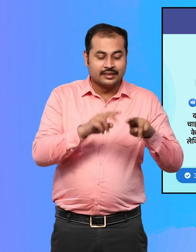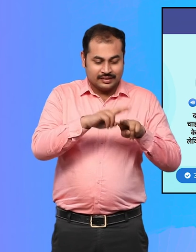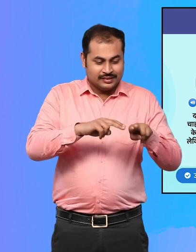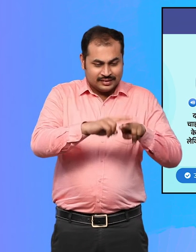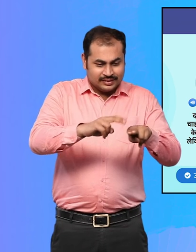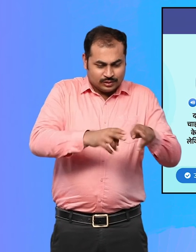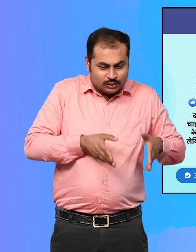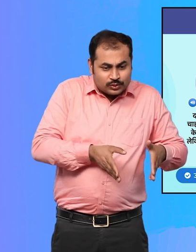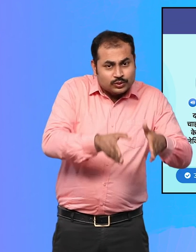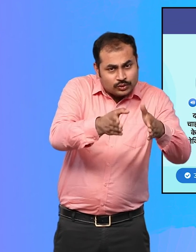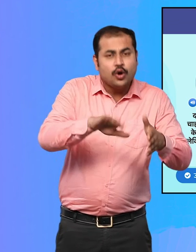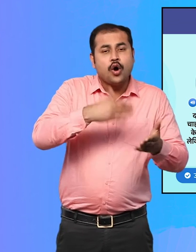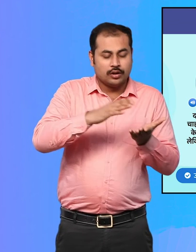कि टेक्सटाइल पथ